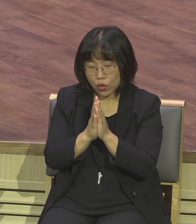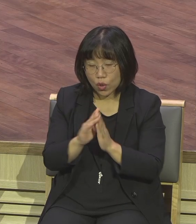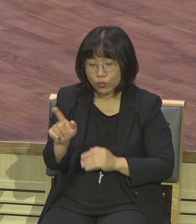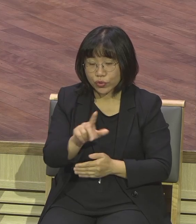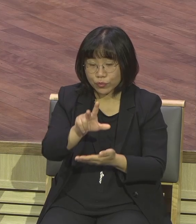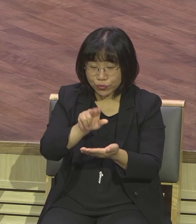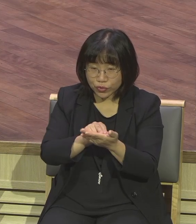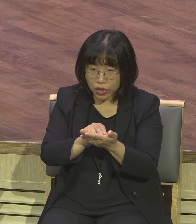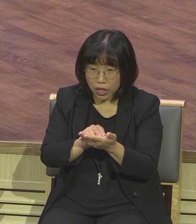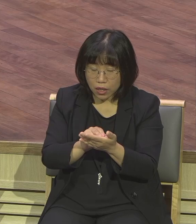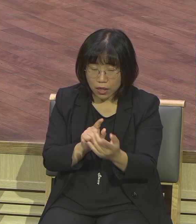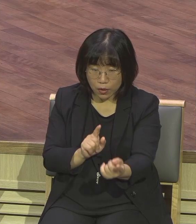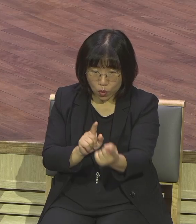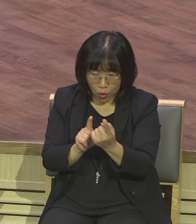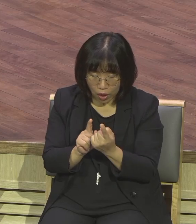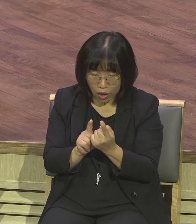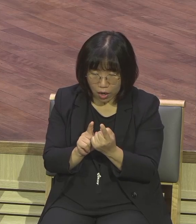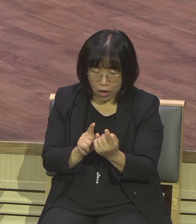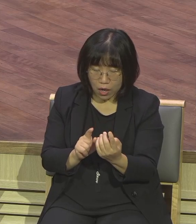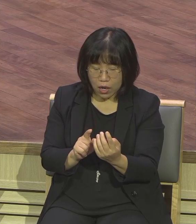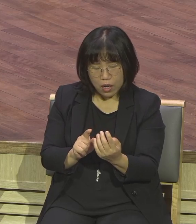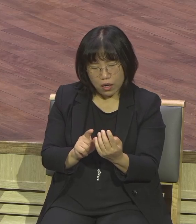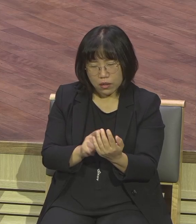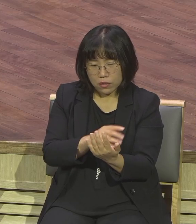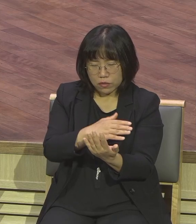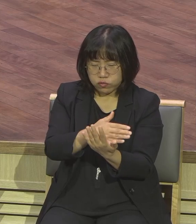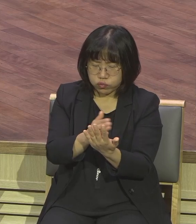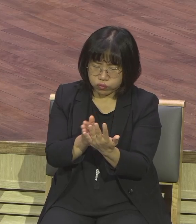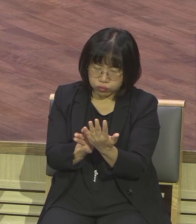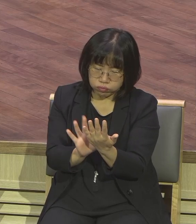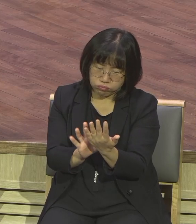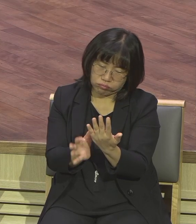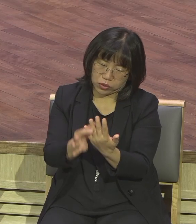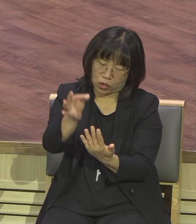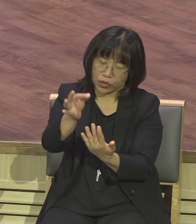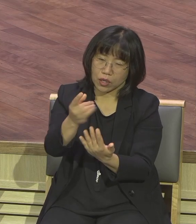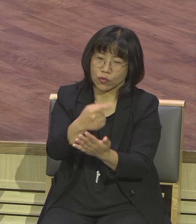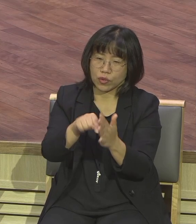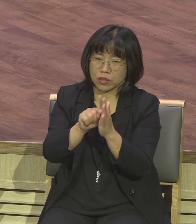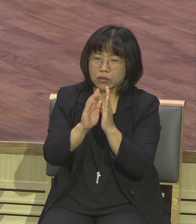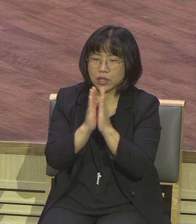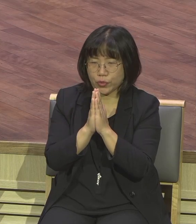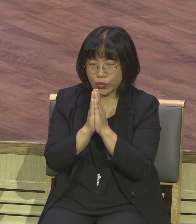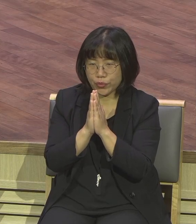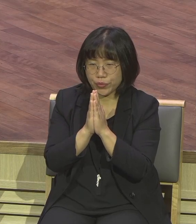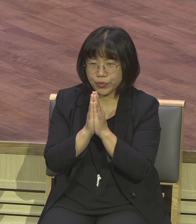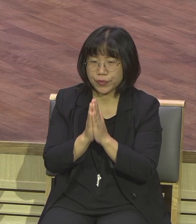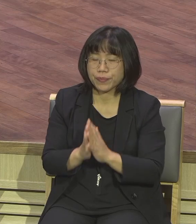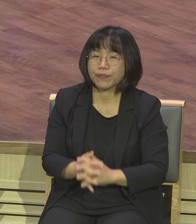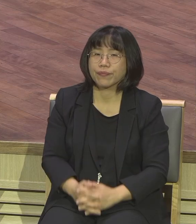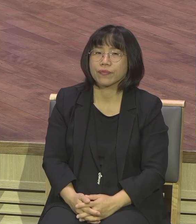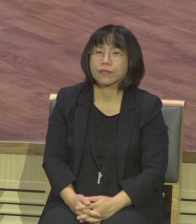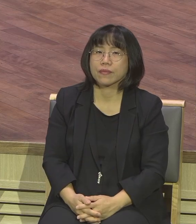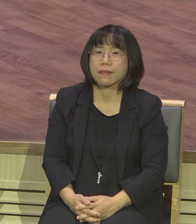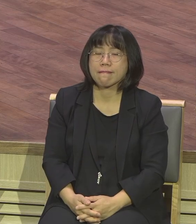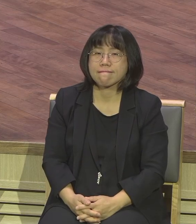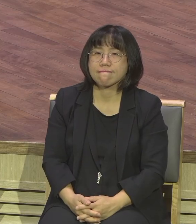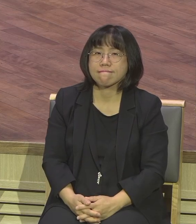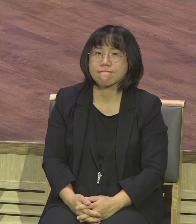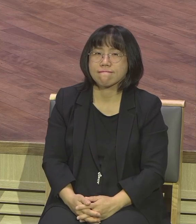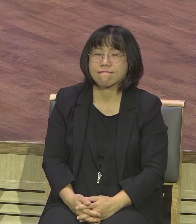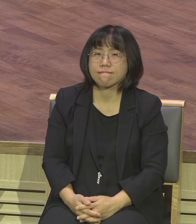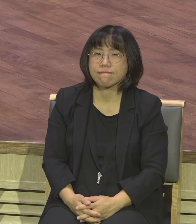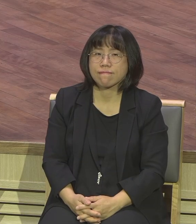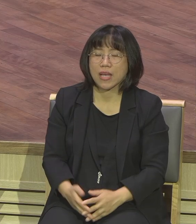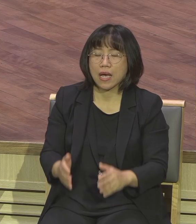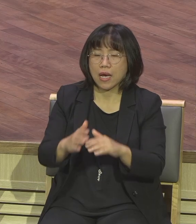초이스해야 되잖아요. 어떻게 내가 선택할까? 하나님 기도 하나님 생각나게 하시리라. 깨닫게 하신다니까요. 그런 기도 시비나 머리털